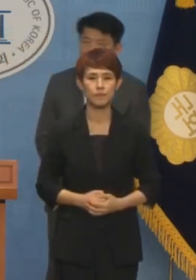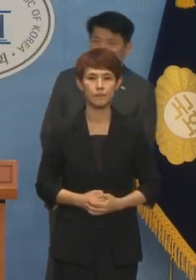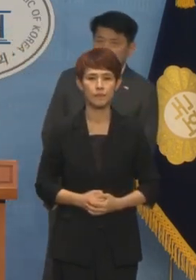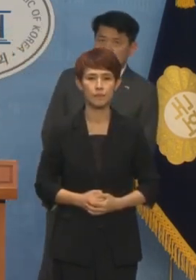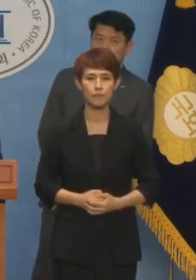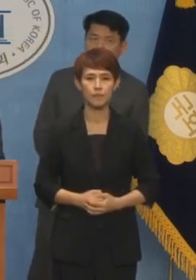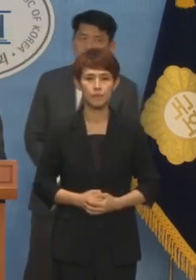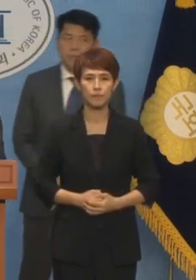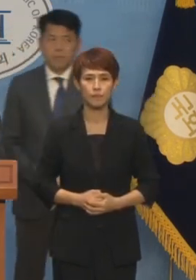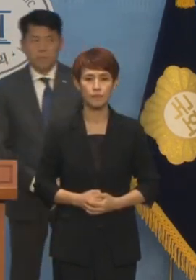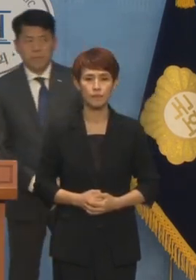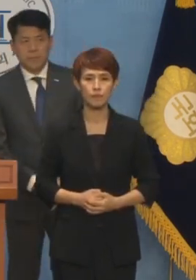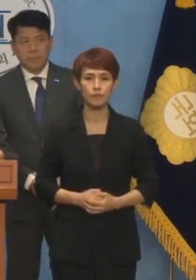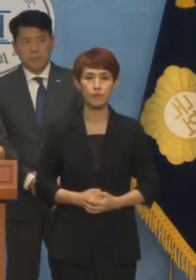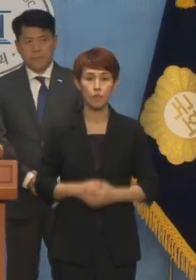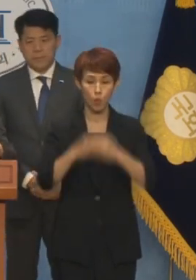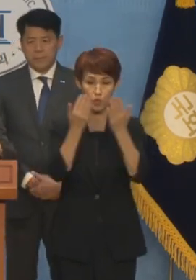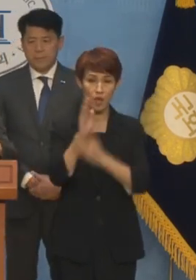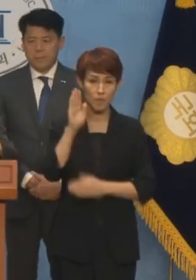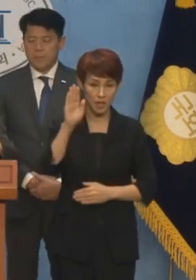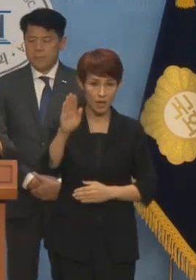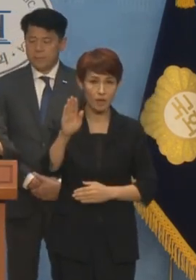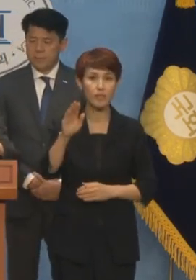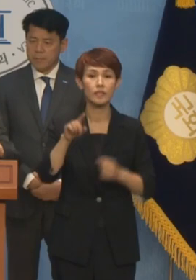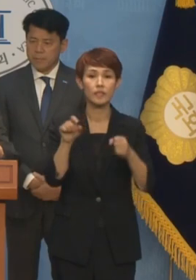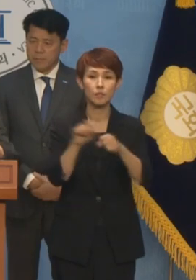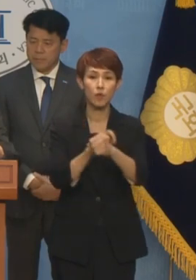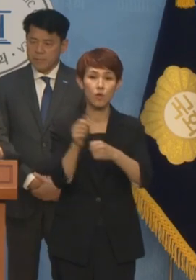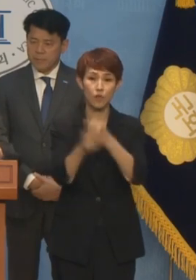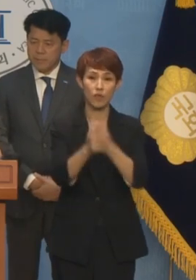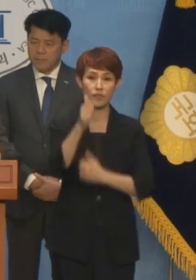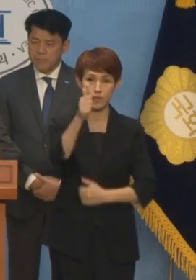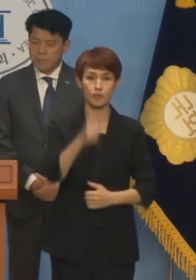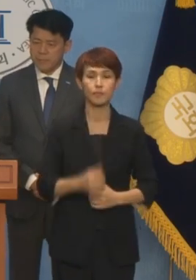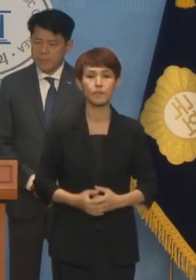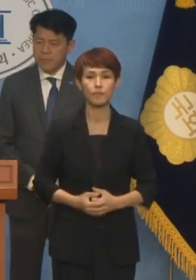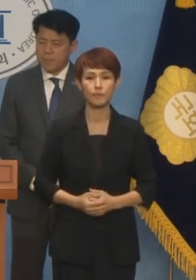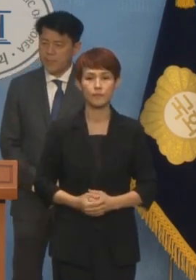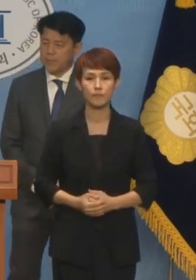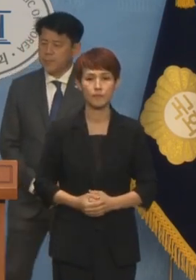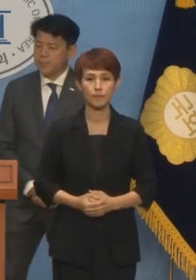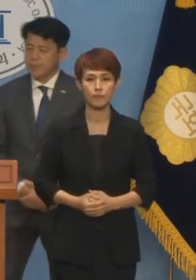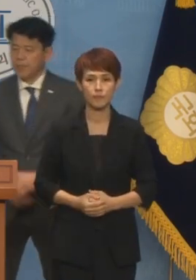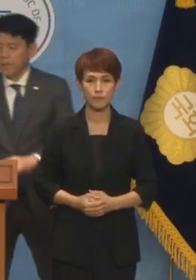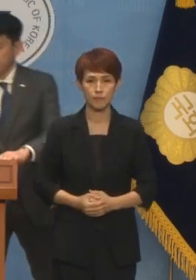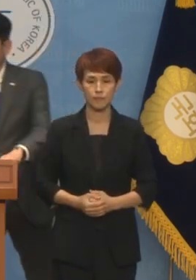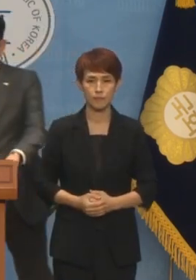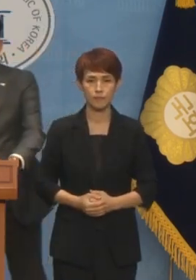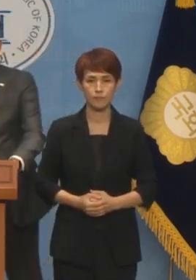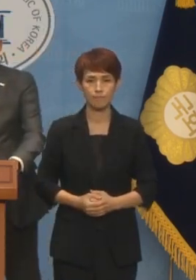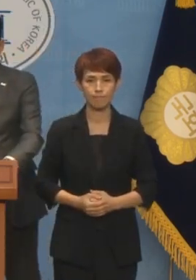조국혁신당 국회의원 당선인 모두의 미래 과학과 기술 특별위원회 위원장 이혜민.